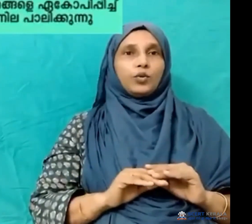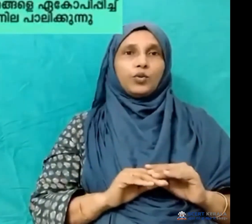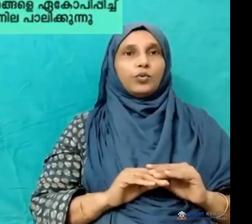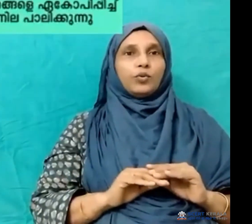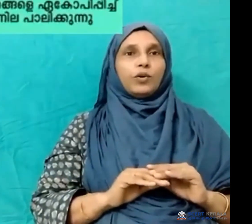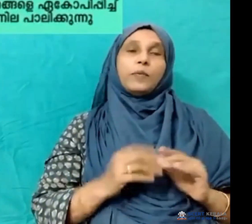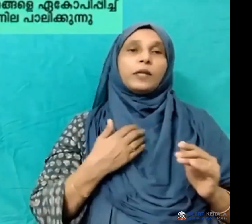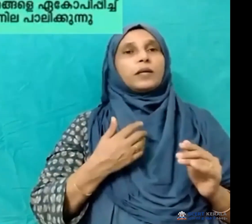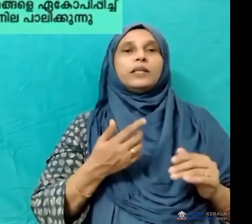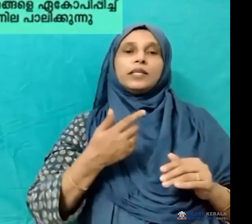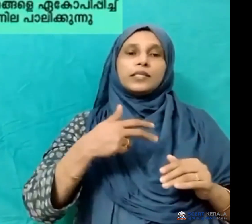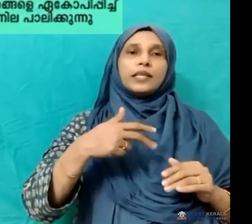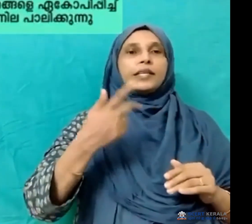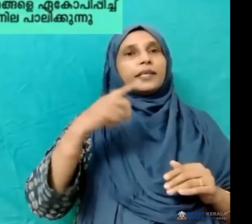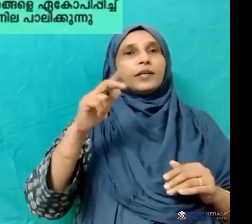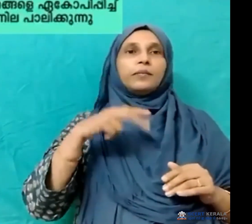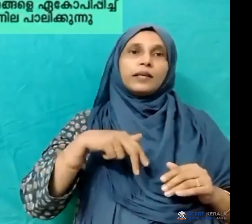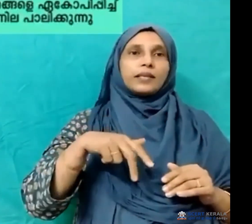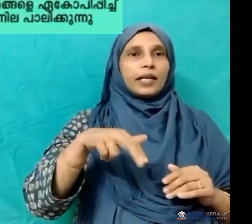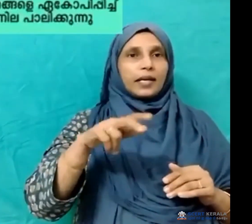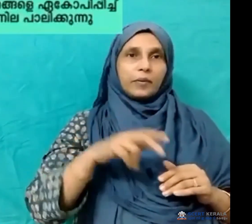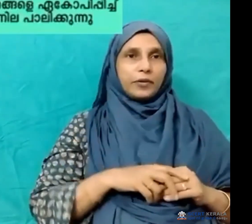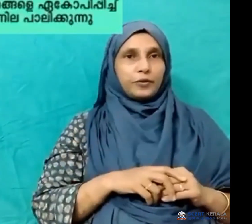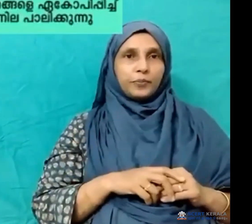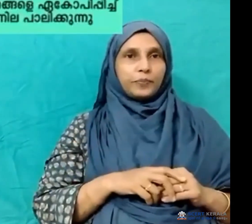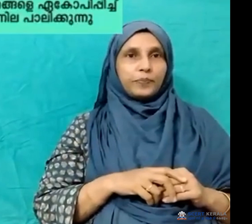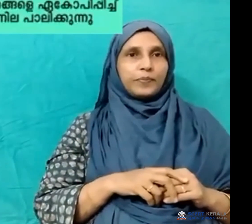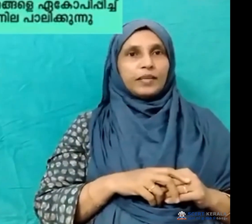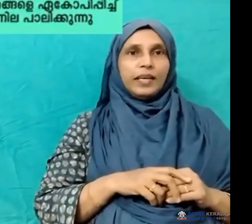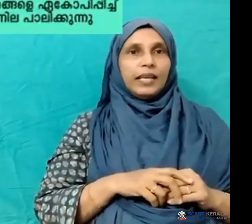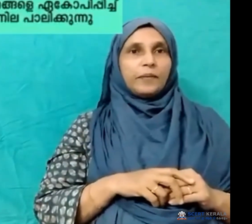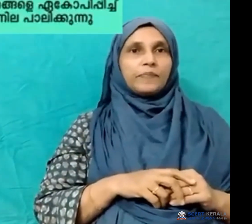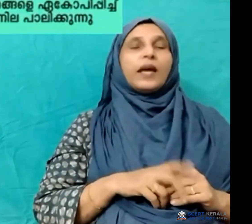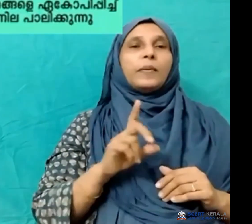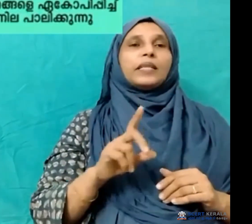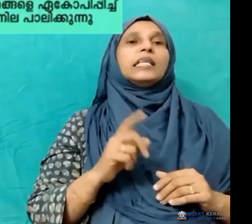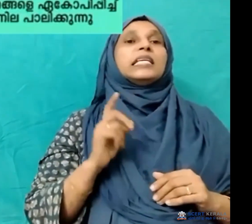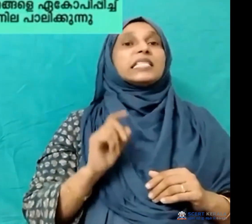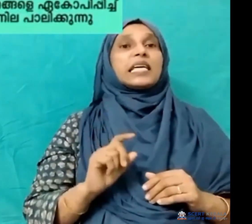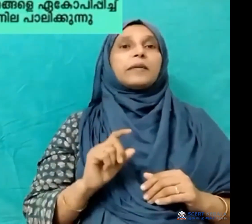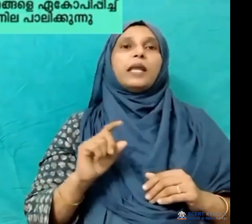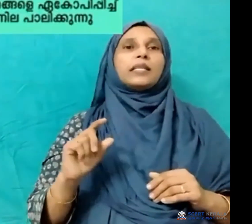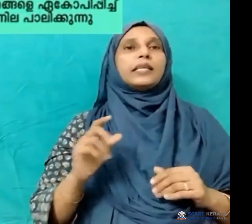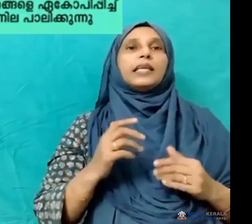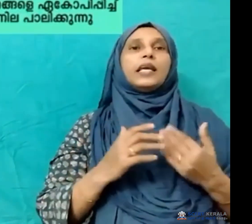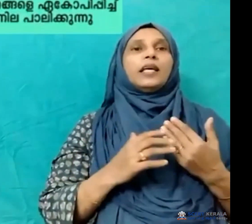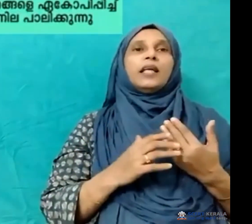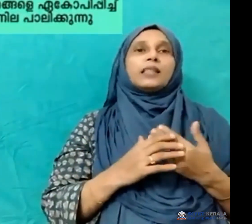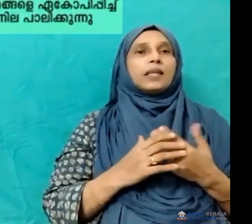പാലിക്കുന്നു. അപ്പൊ നമുക്ക് ശരിക്കും നടക്കാൻ പറ്റും അല്ലെ. അപ്പൊ അതാണ് സെറിബെല്ലത്തിന്റെ